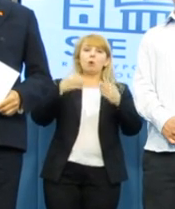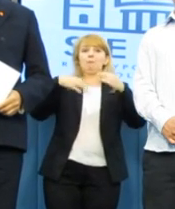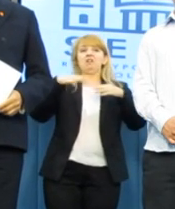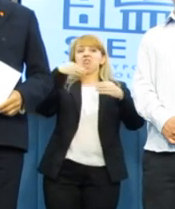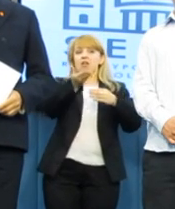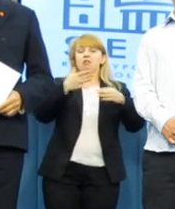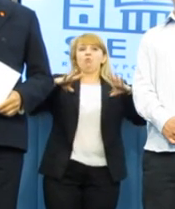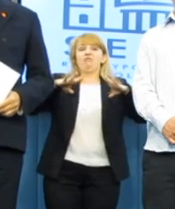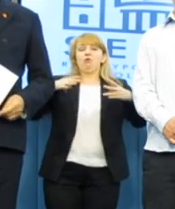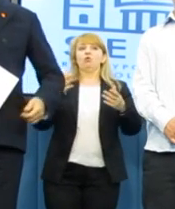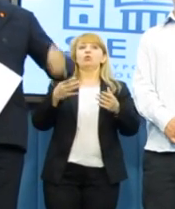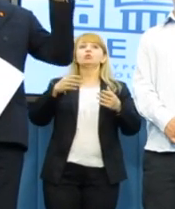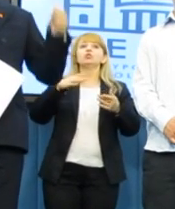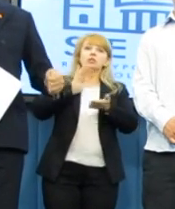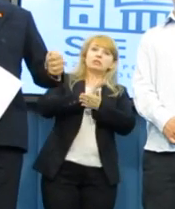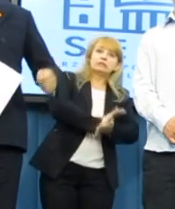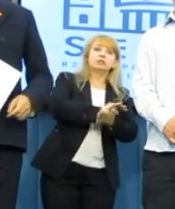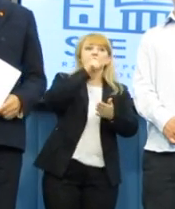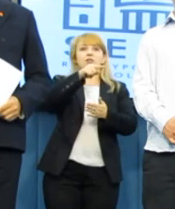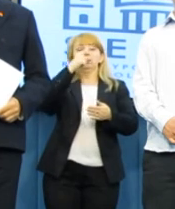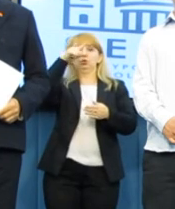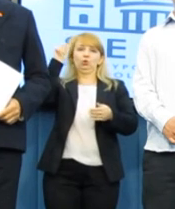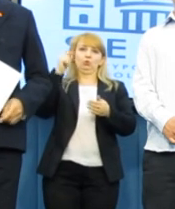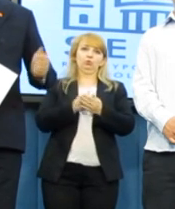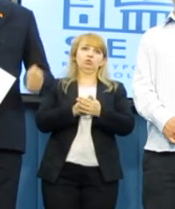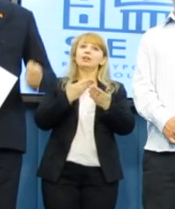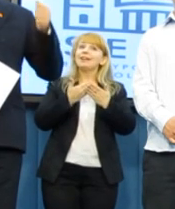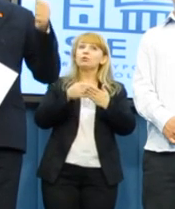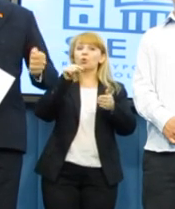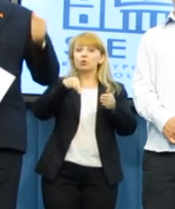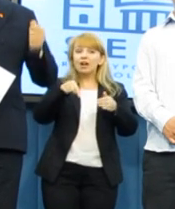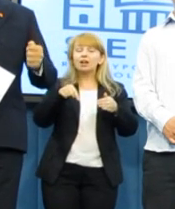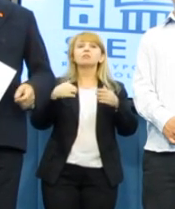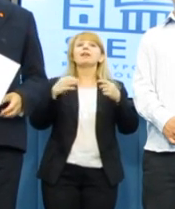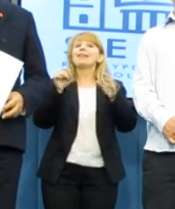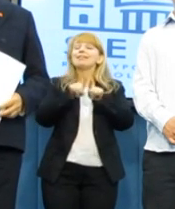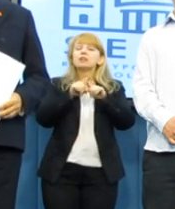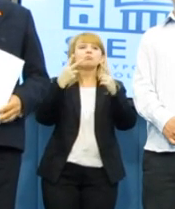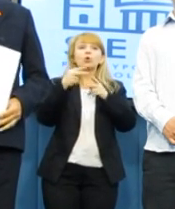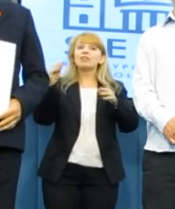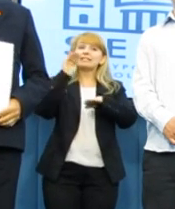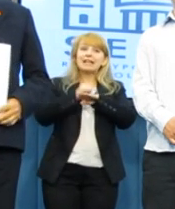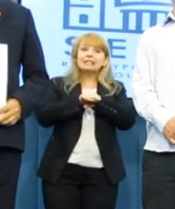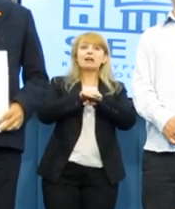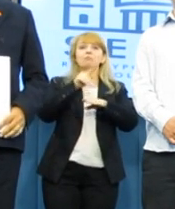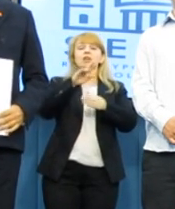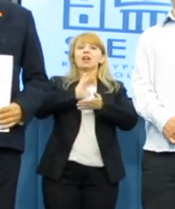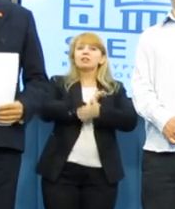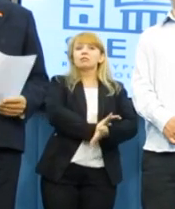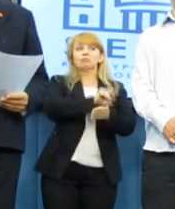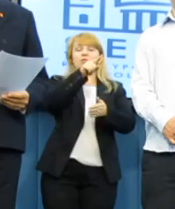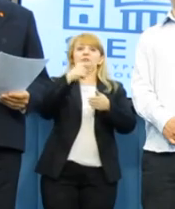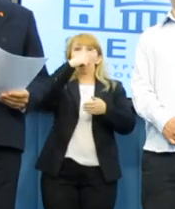może być zgody na żadną formę rasizmu, tak samo i w tej sprawie nie może być żadnej zgody na jakąkolwiek próbę ograniczenia podstawowych swobód